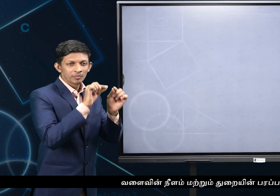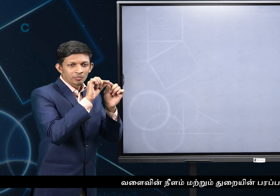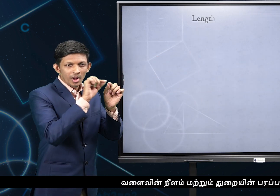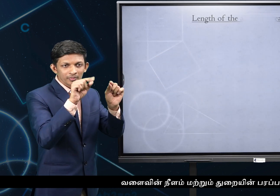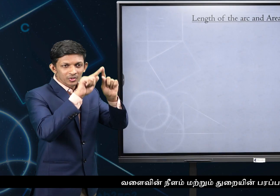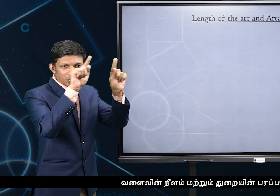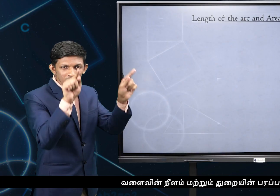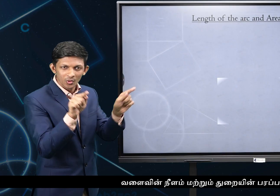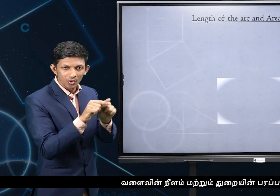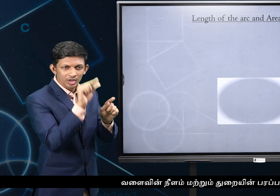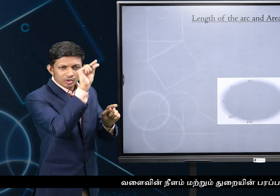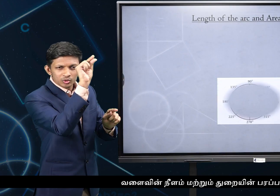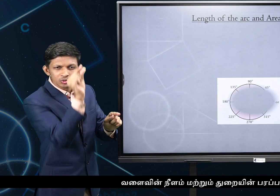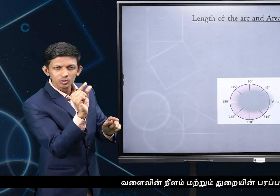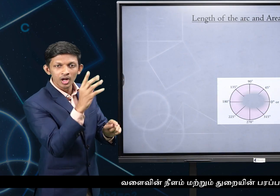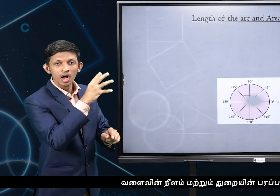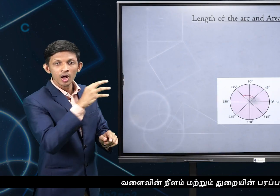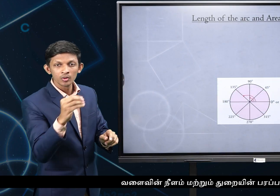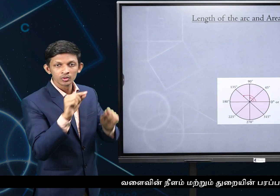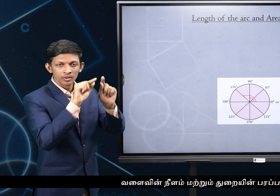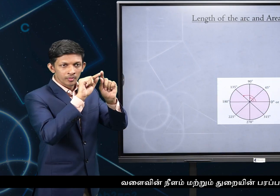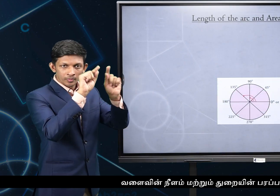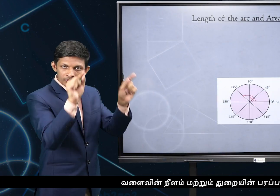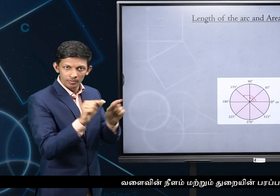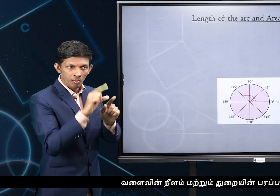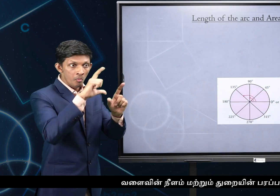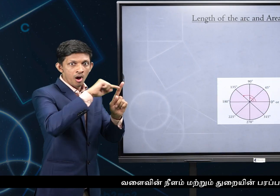வளைவின் நீளம் மற்றும் துறையின் பரப்பளவு.